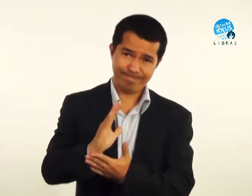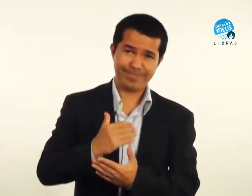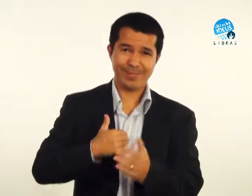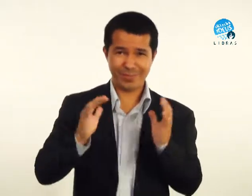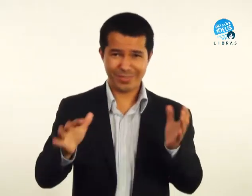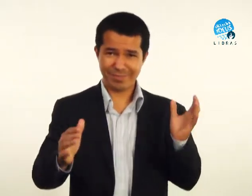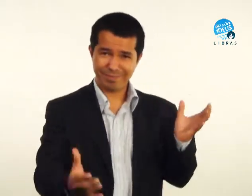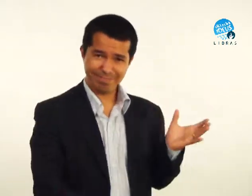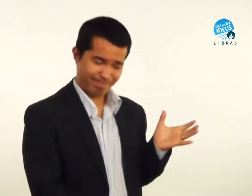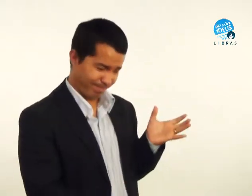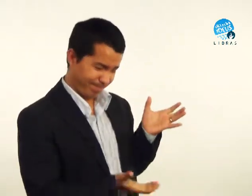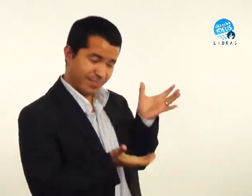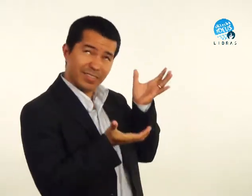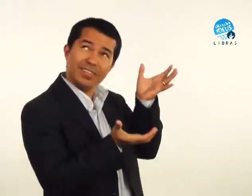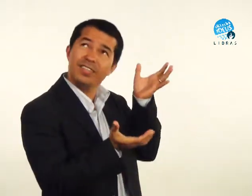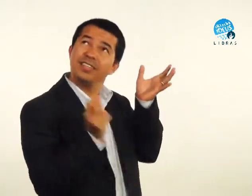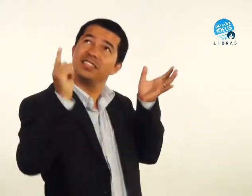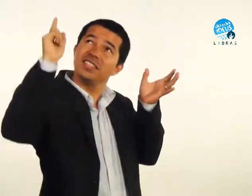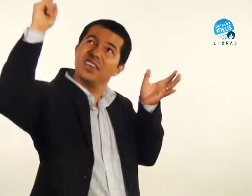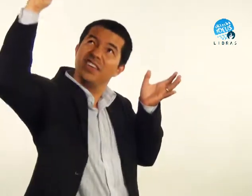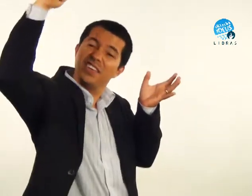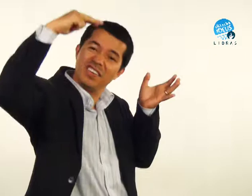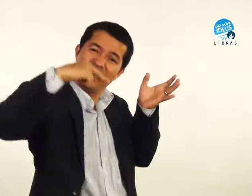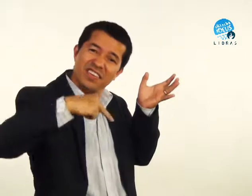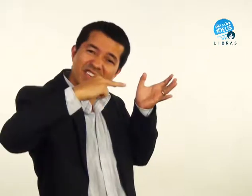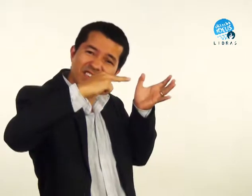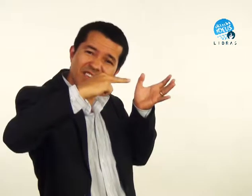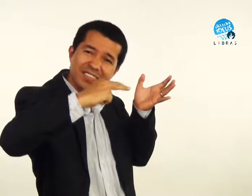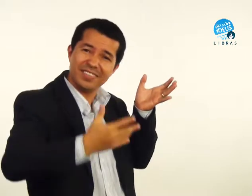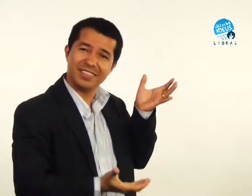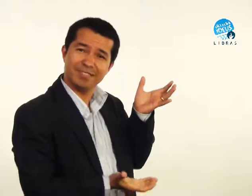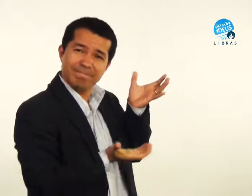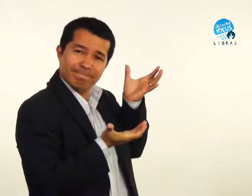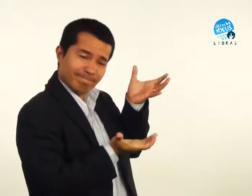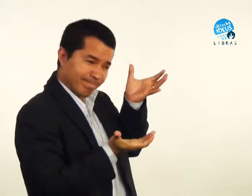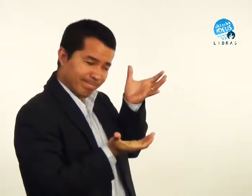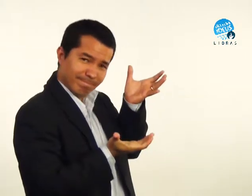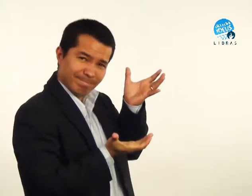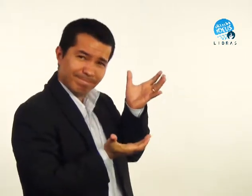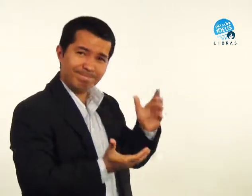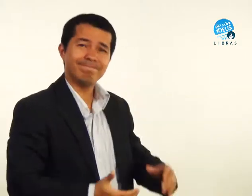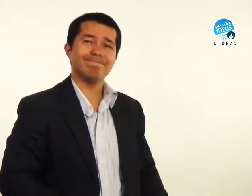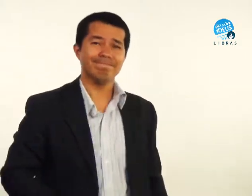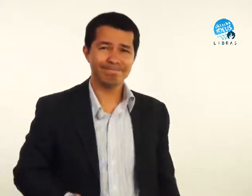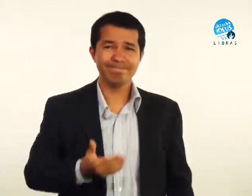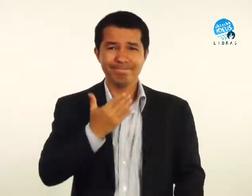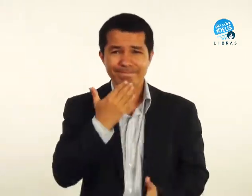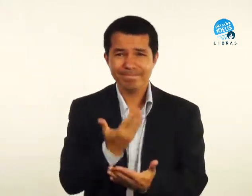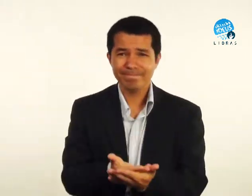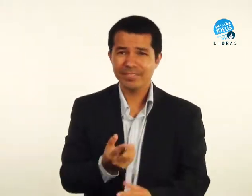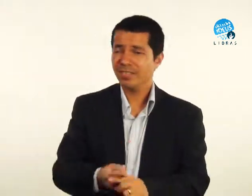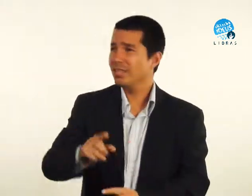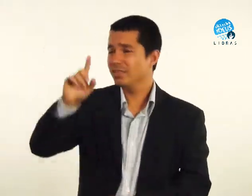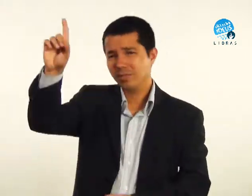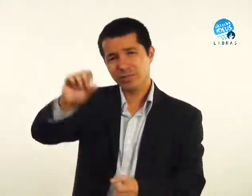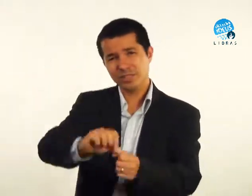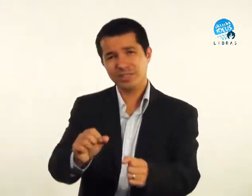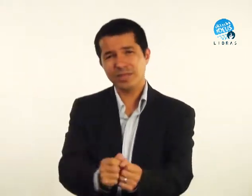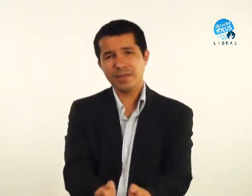tido 3 e matado 3. Eu apresentei 3 crianças nascidas do ventre dela numa igreja como